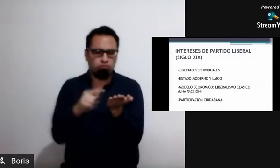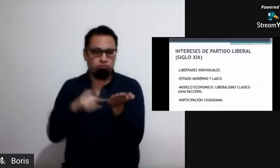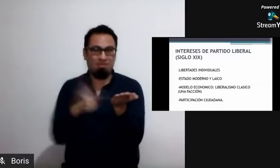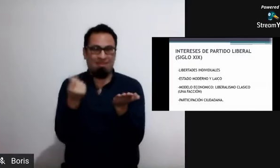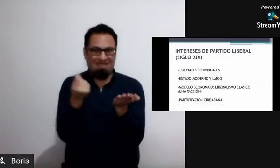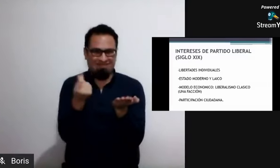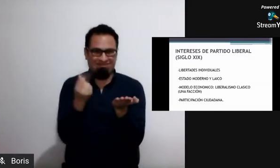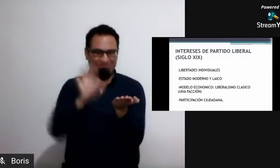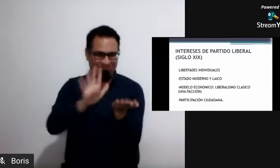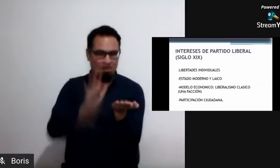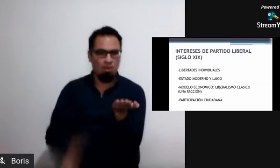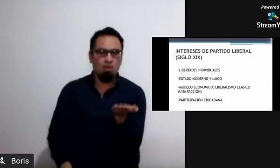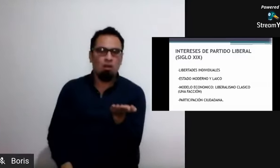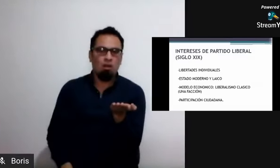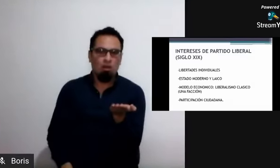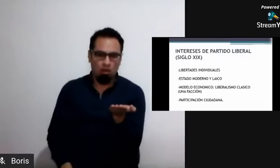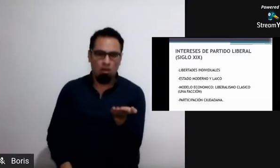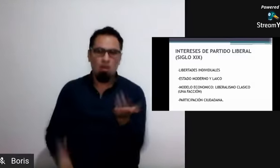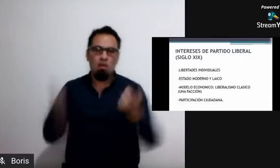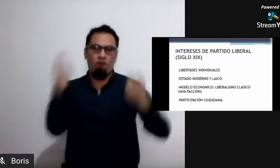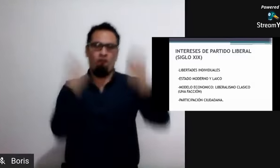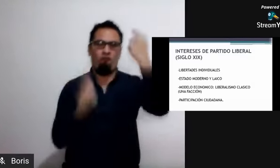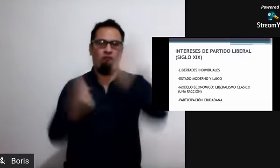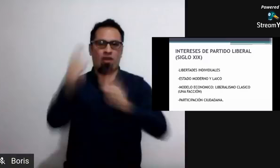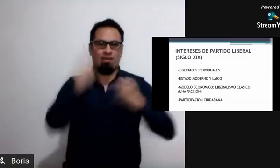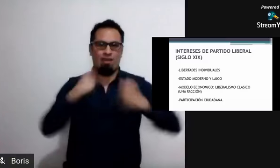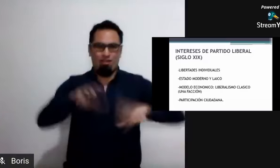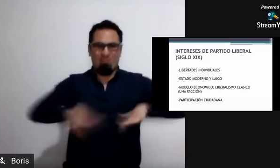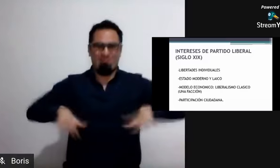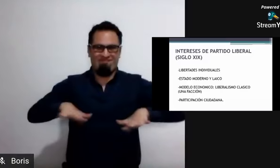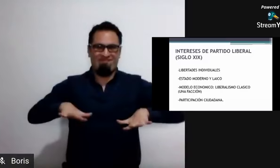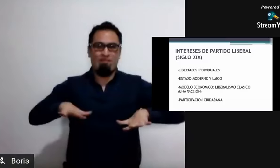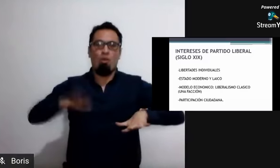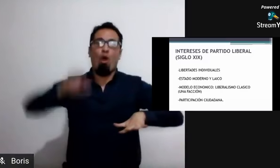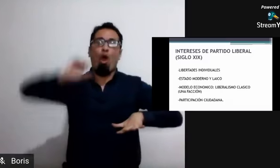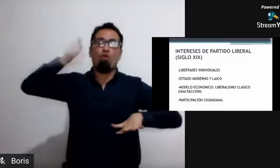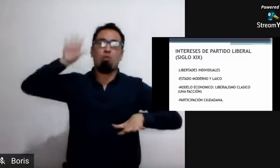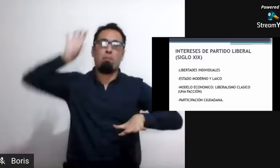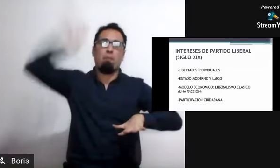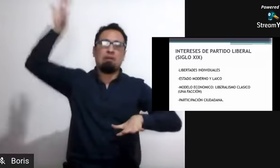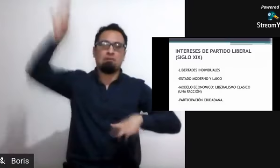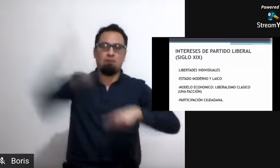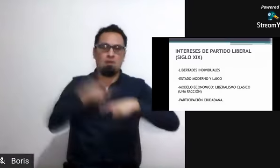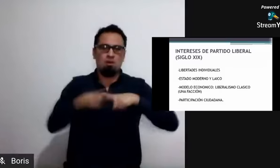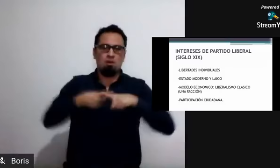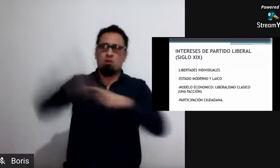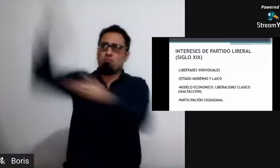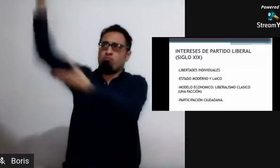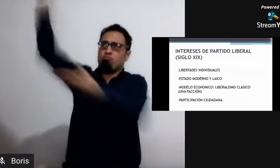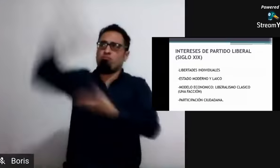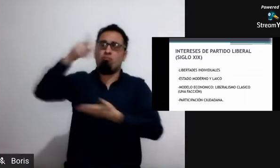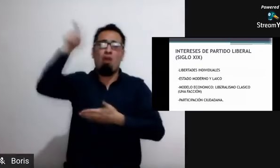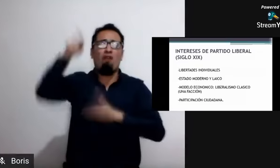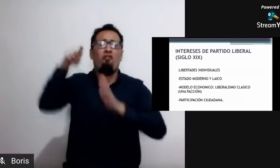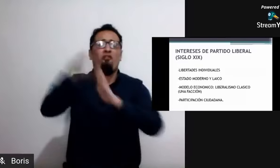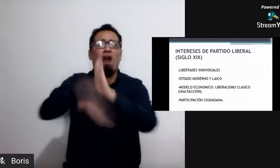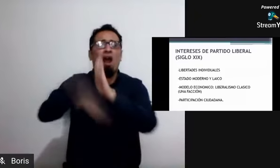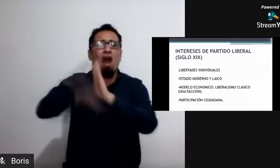Si bien es cierto que había manufactura de textiles acá en el país, al momento de hacer un intercambio comercial con otro